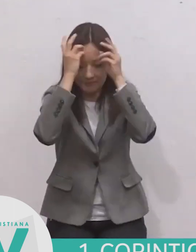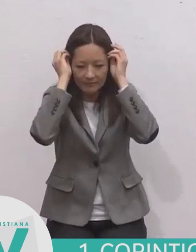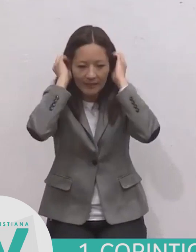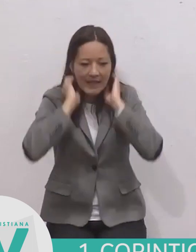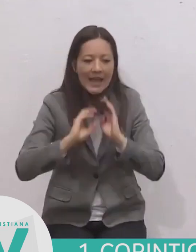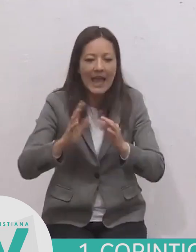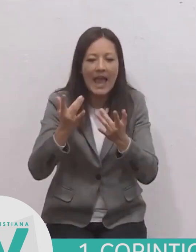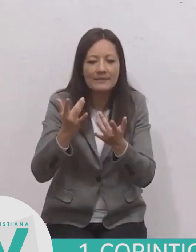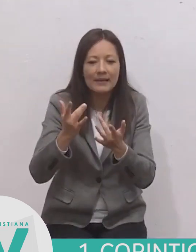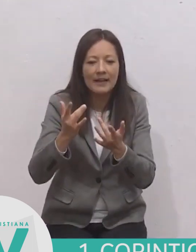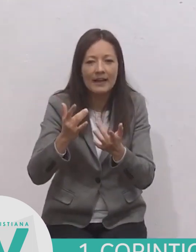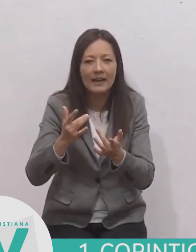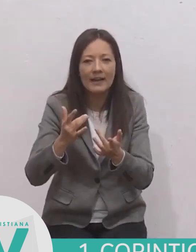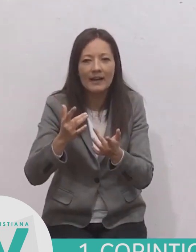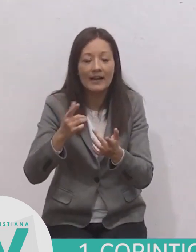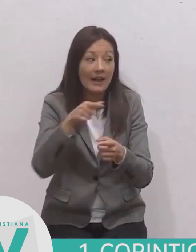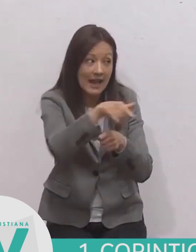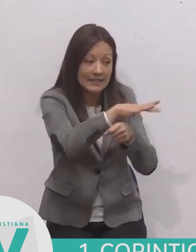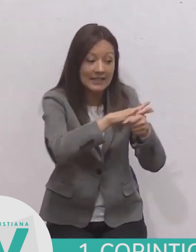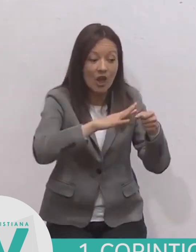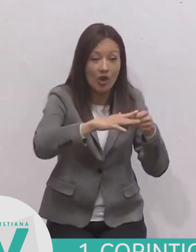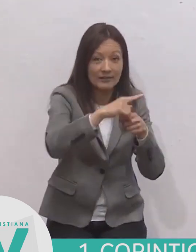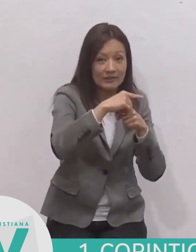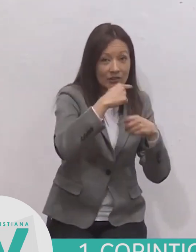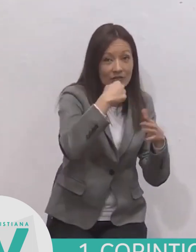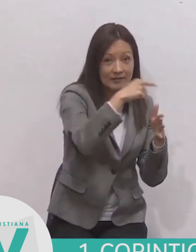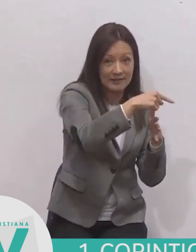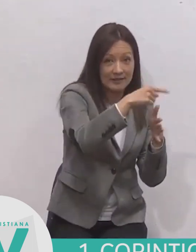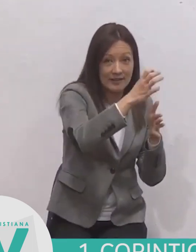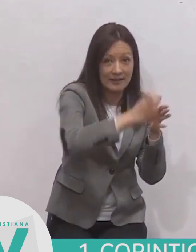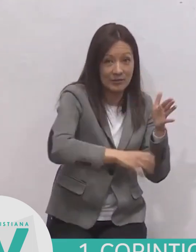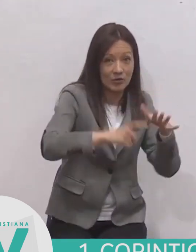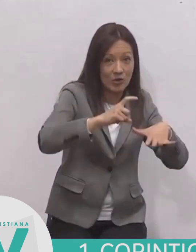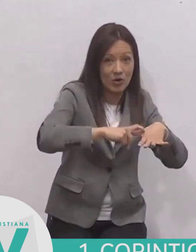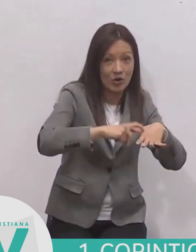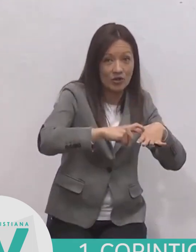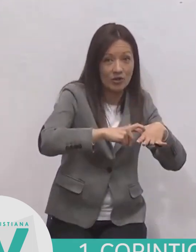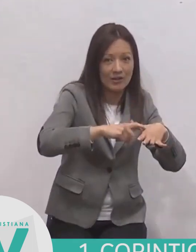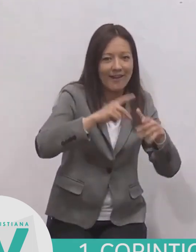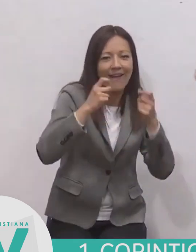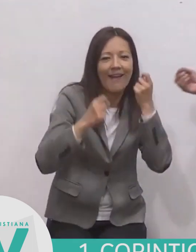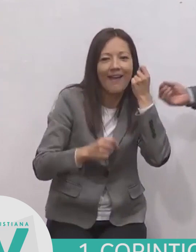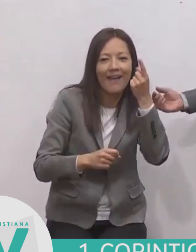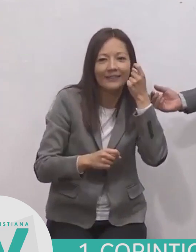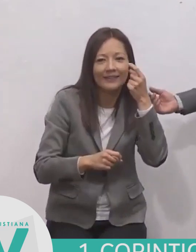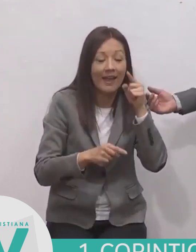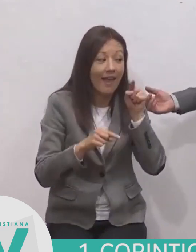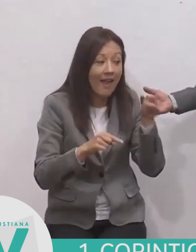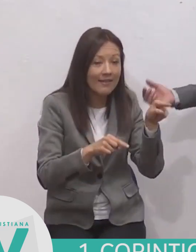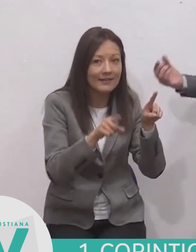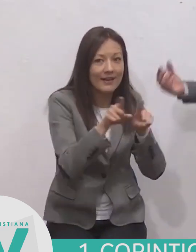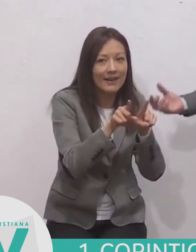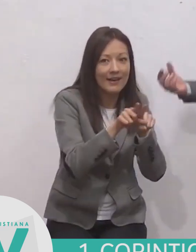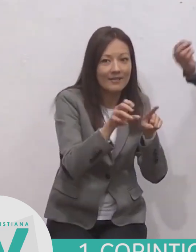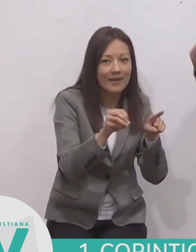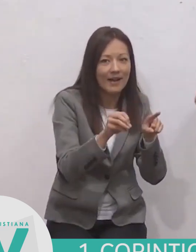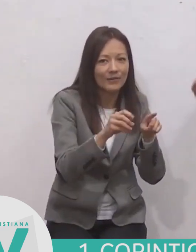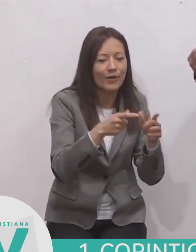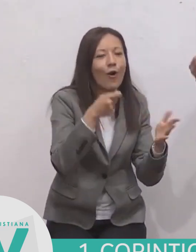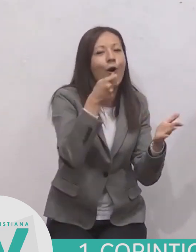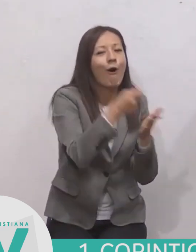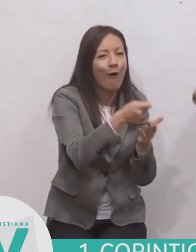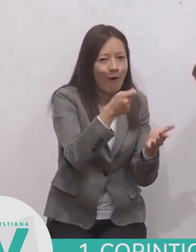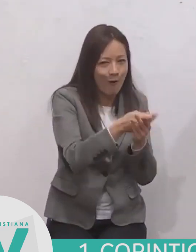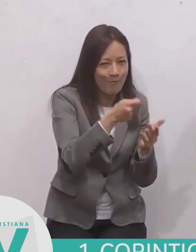Esperarse unos a otros en el contexto que está hablando es entender que este hermano fue comprado